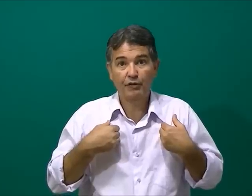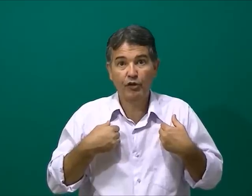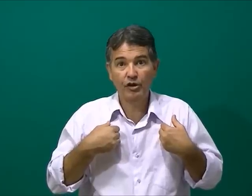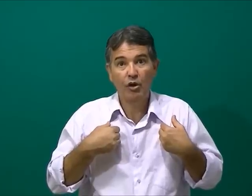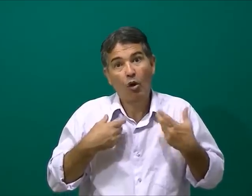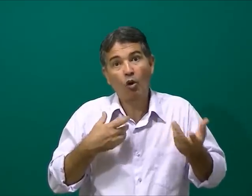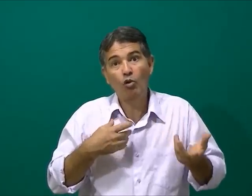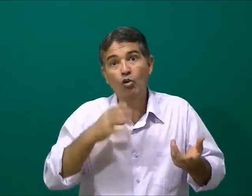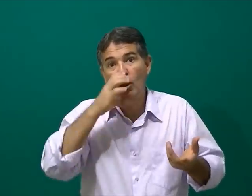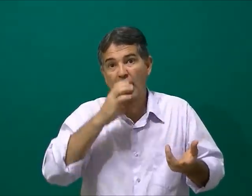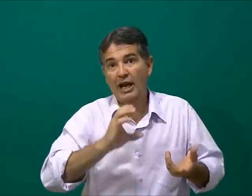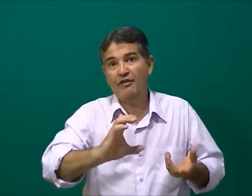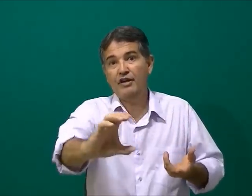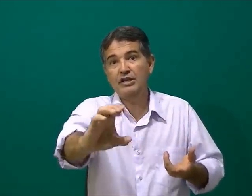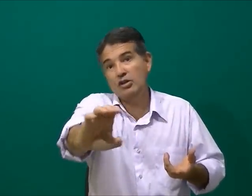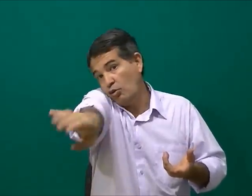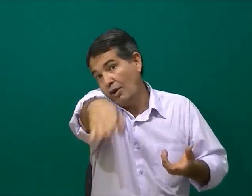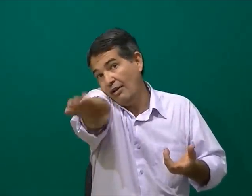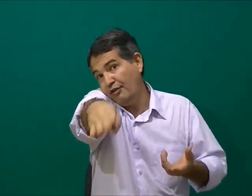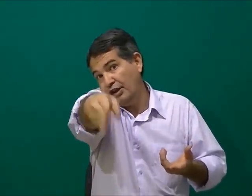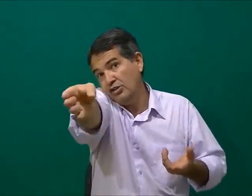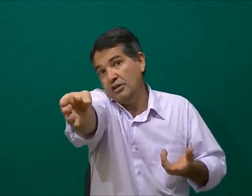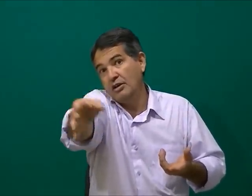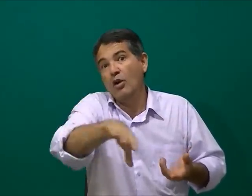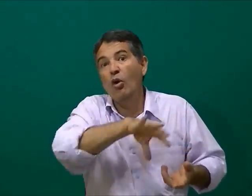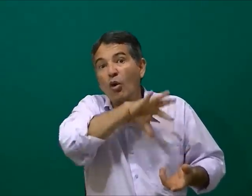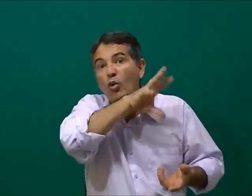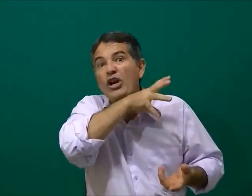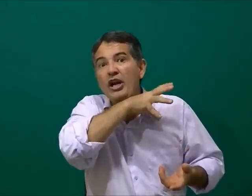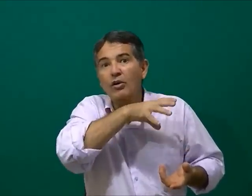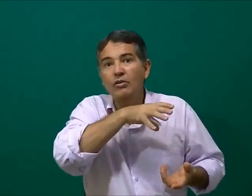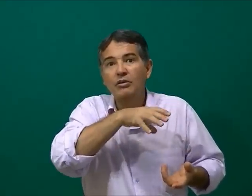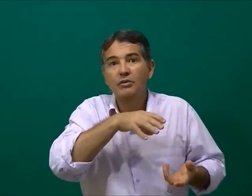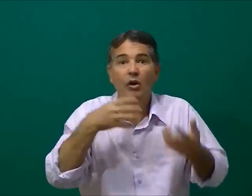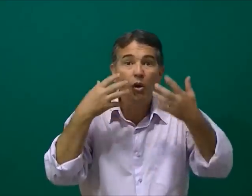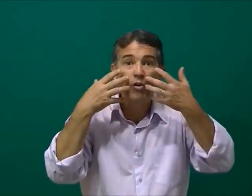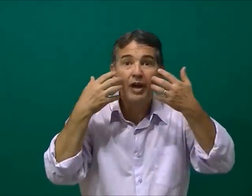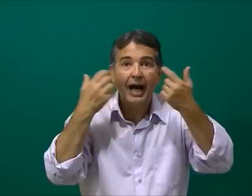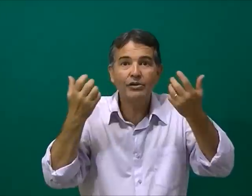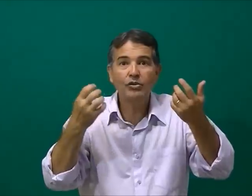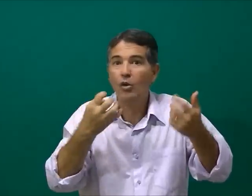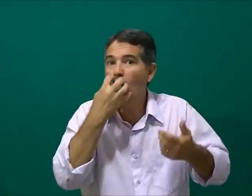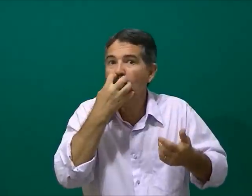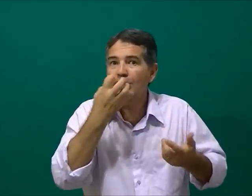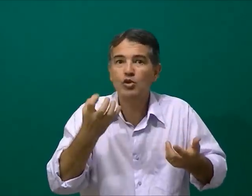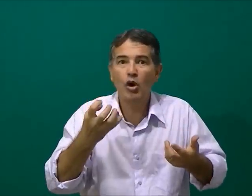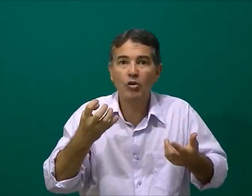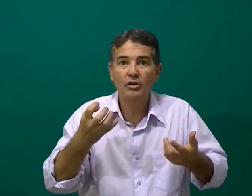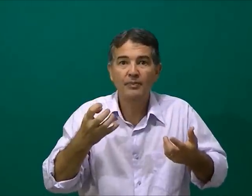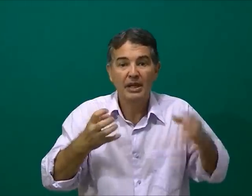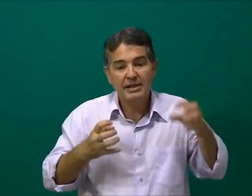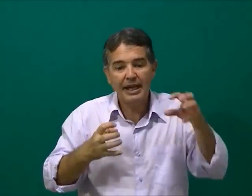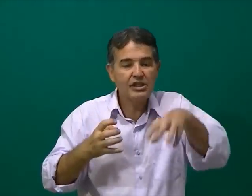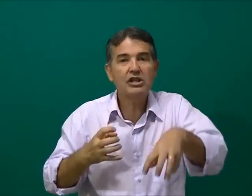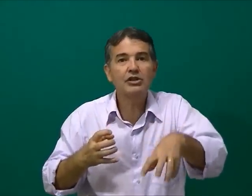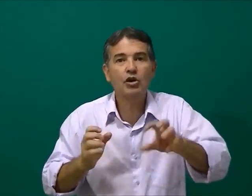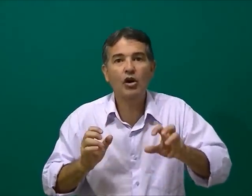foi ou o elefante, ou o leão, ou o gato, ou o cachorro, e daí em diante colocar